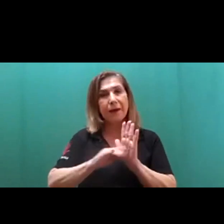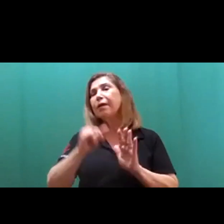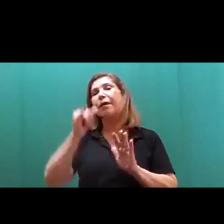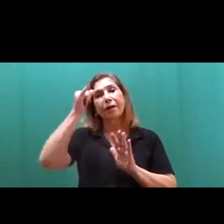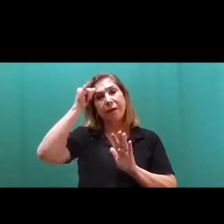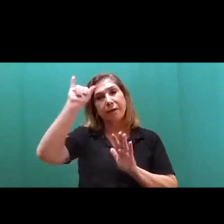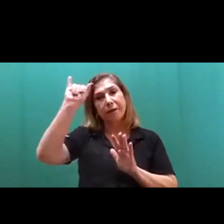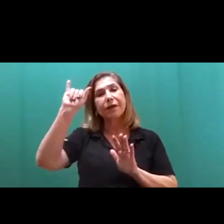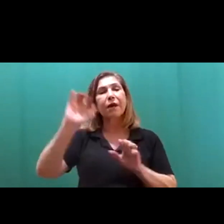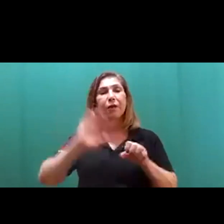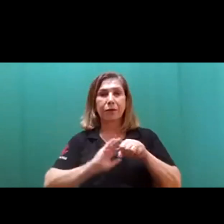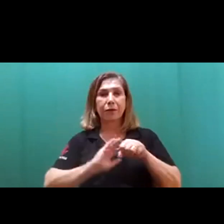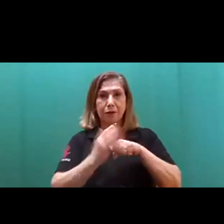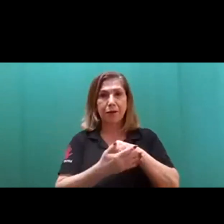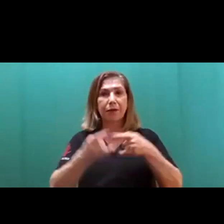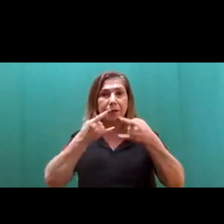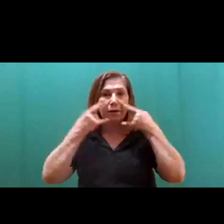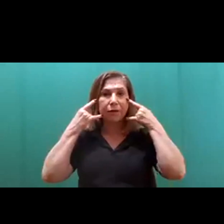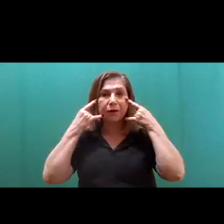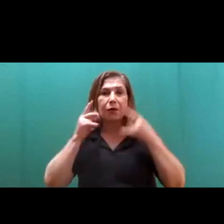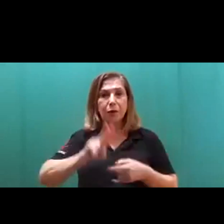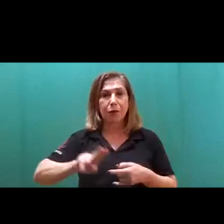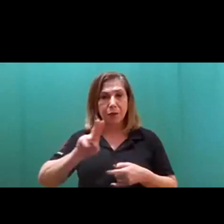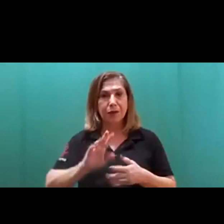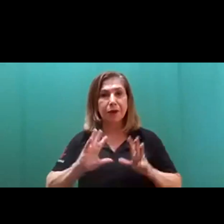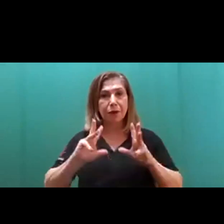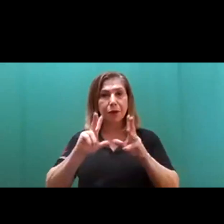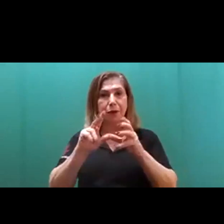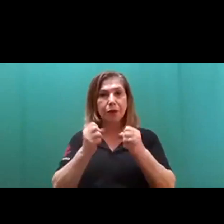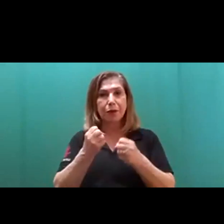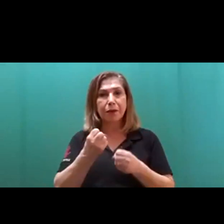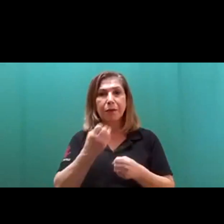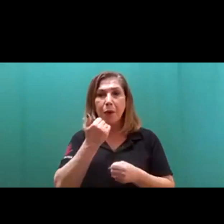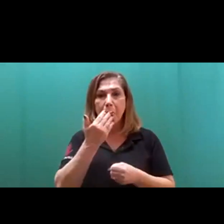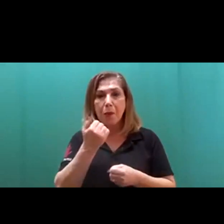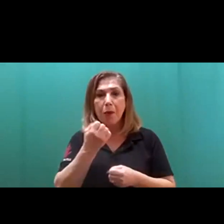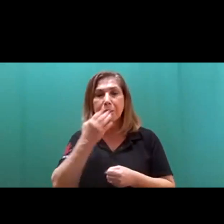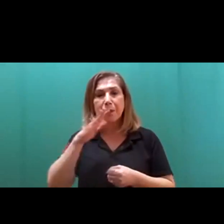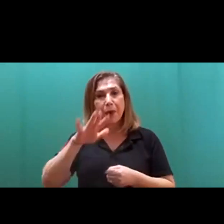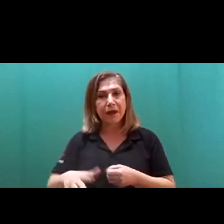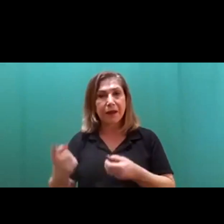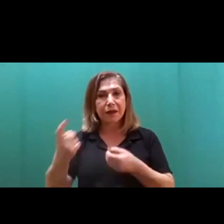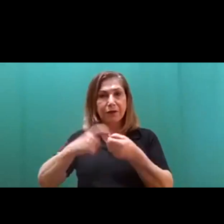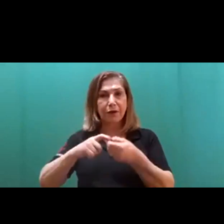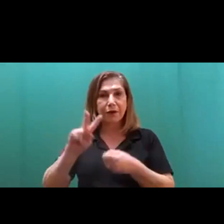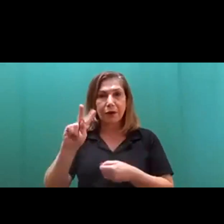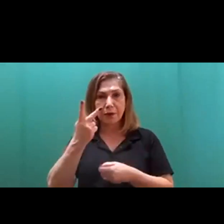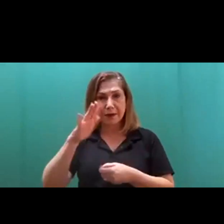à transmissão do COVID-19. Então, a todos, um bom almoço, uma boa tarde, e retornaremos